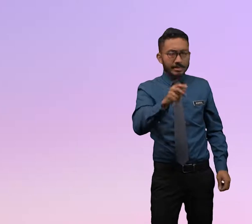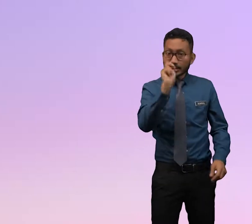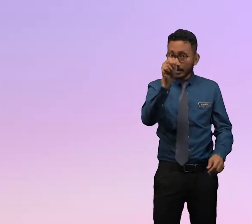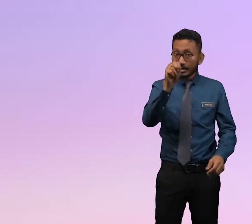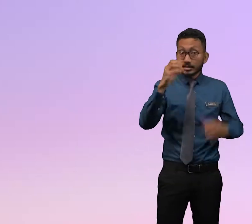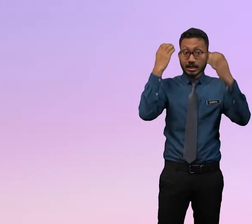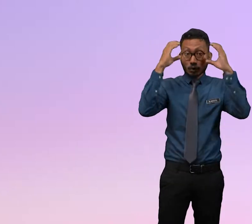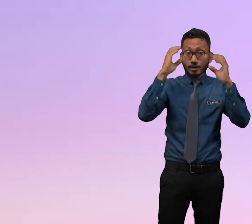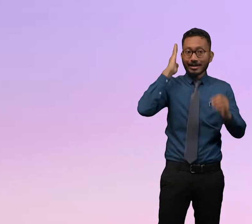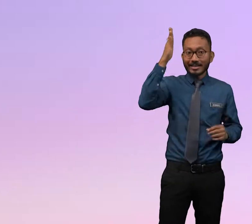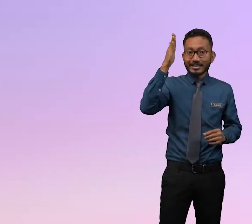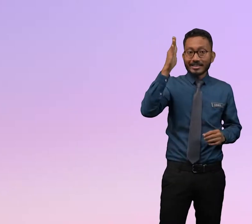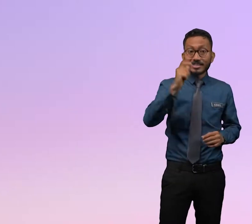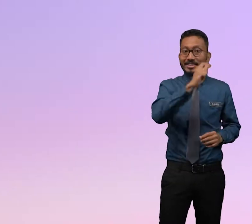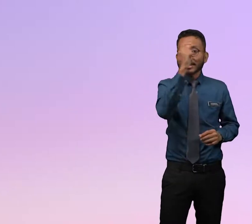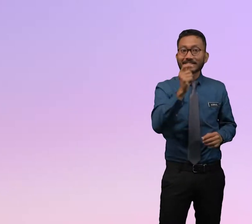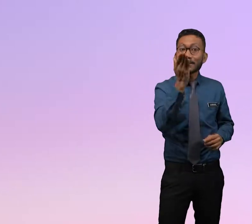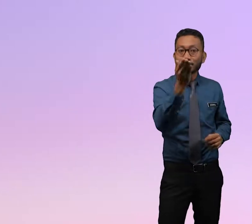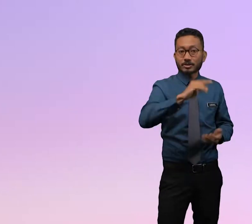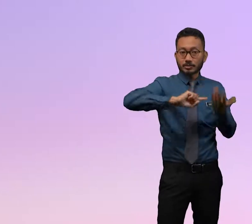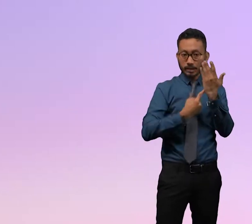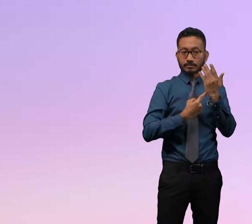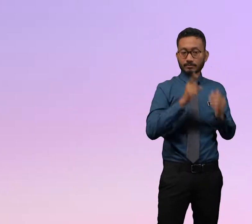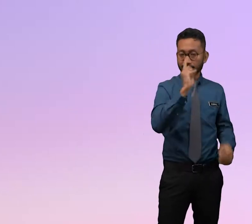Nanti cikgu akan tanda kamu cemulang.